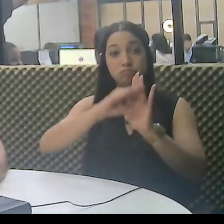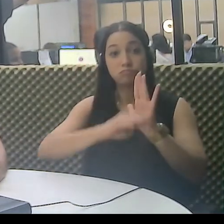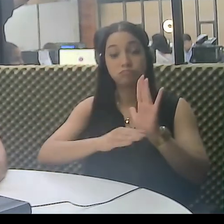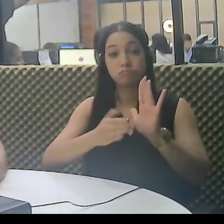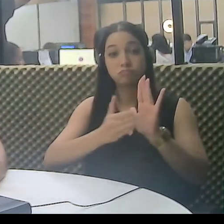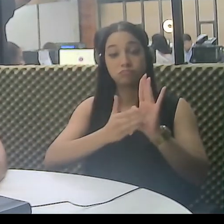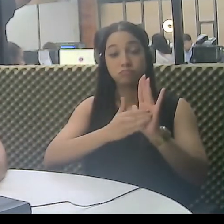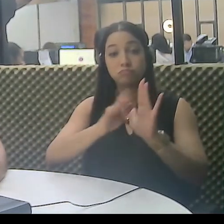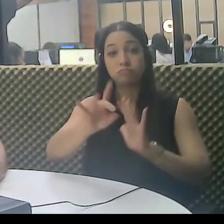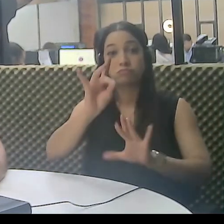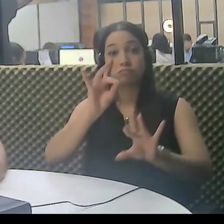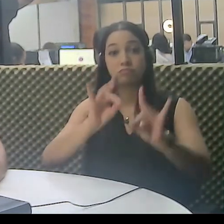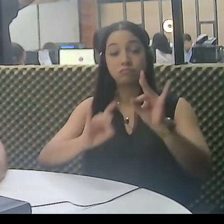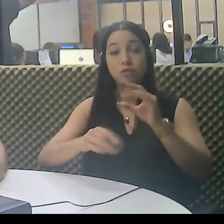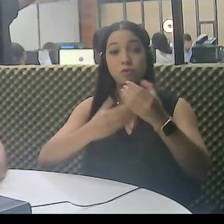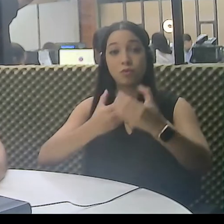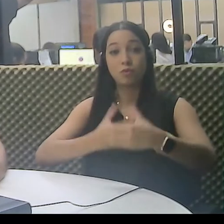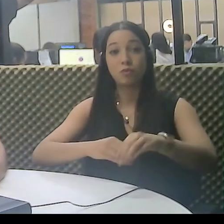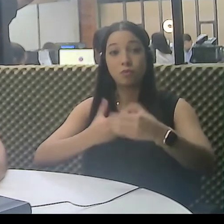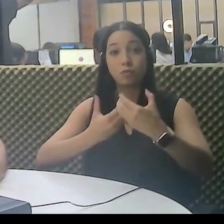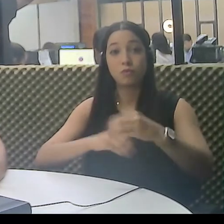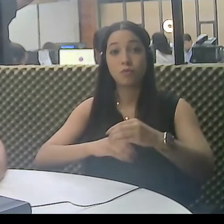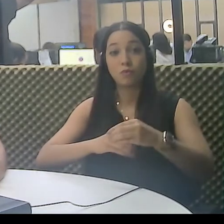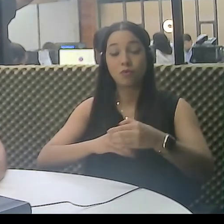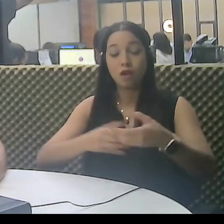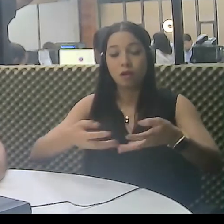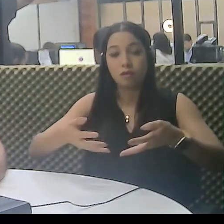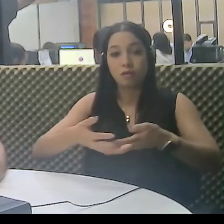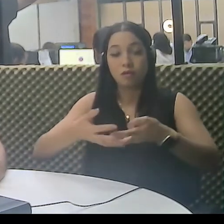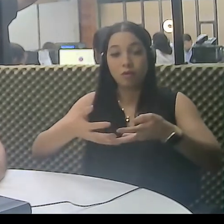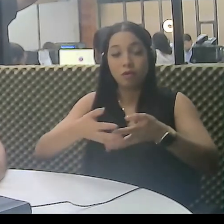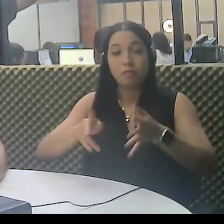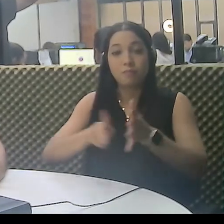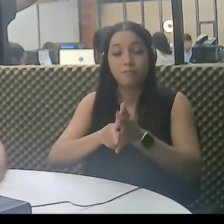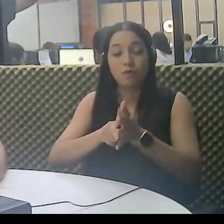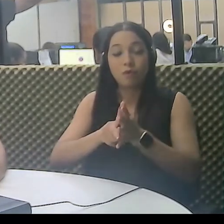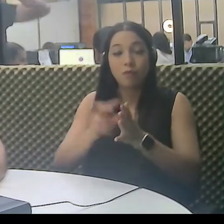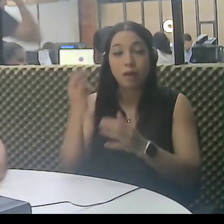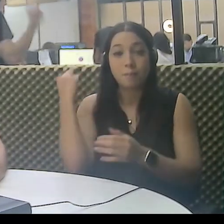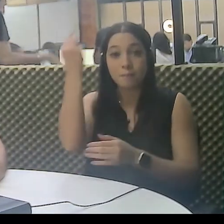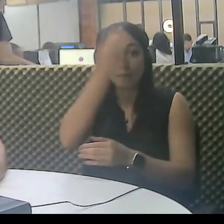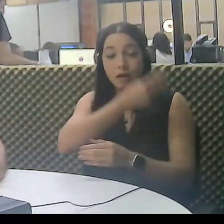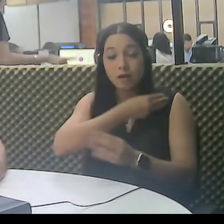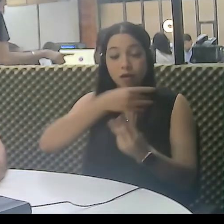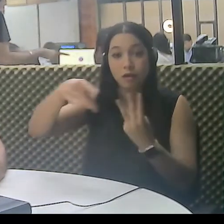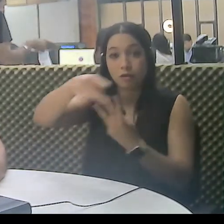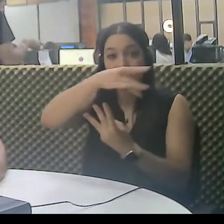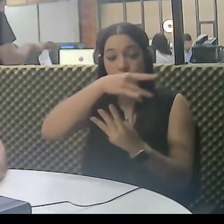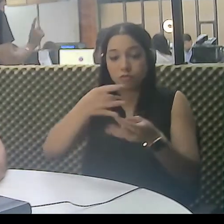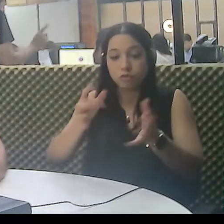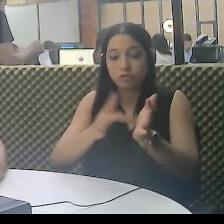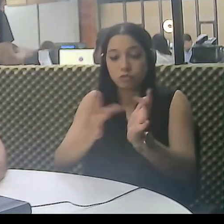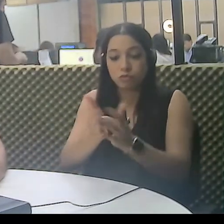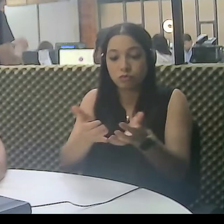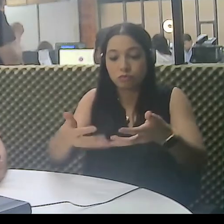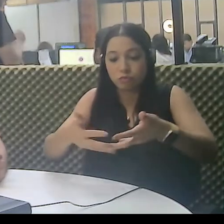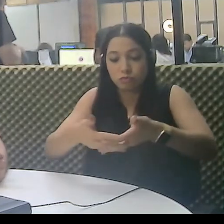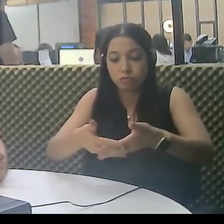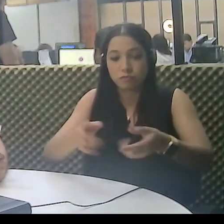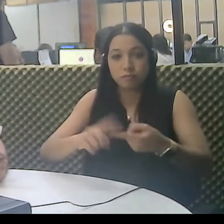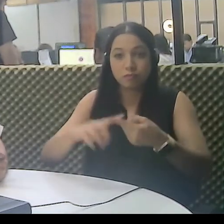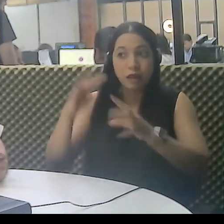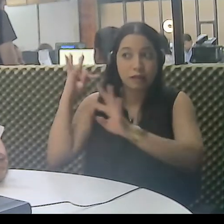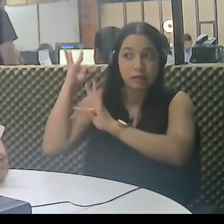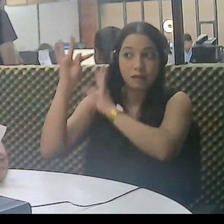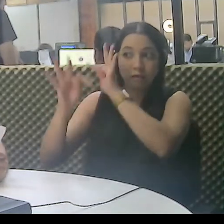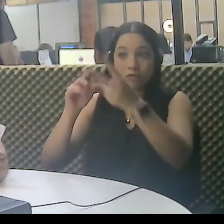proponentes selecionados no concurso de criação de presépios. A comissão técnica aprovou 11 propostas nas categorias tradicional